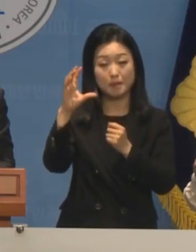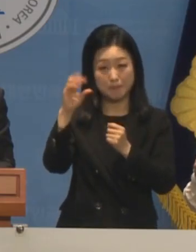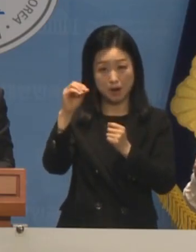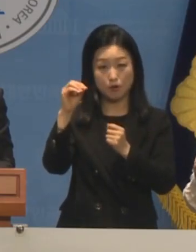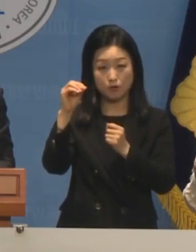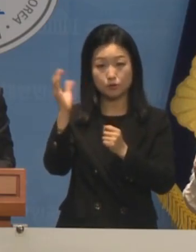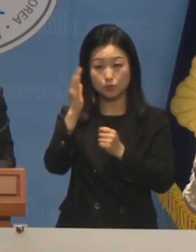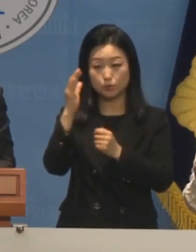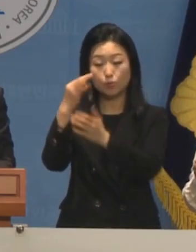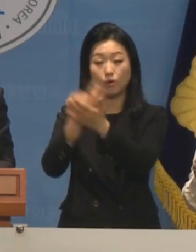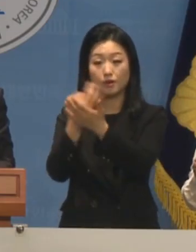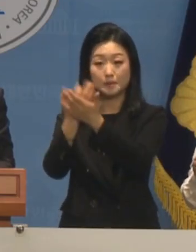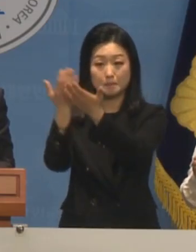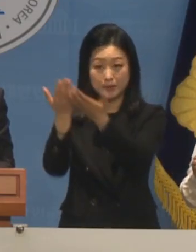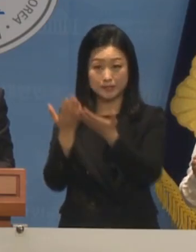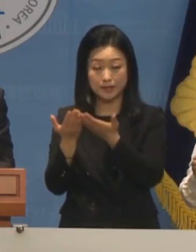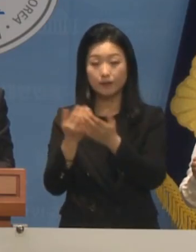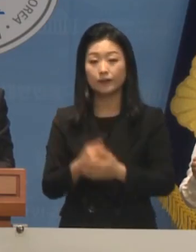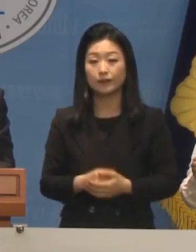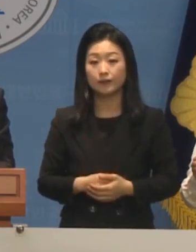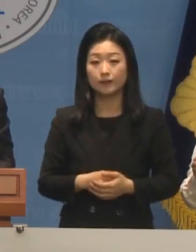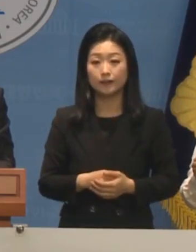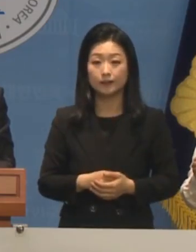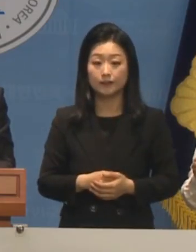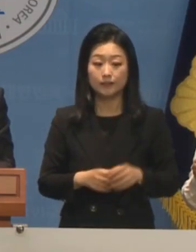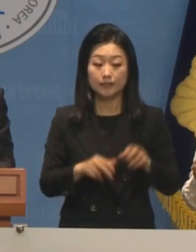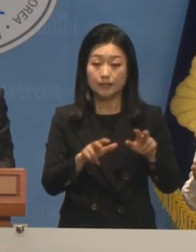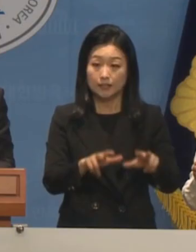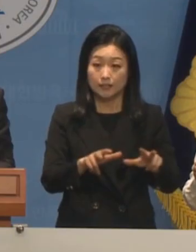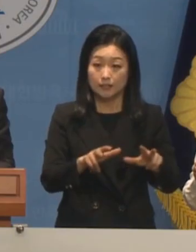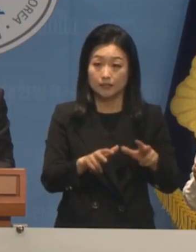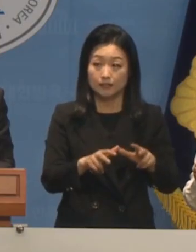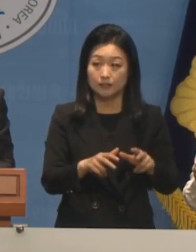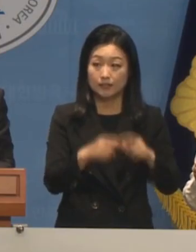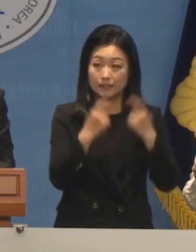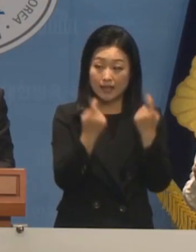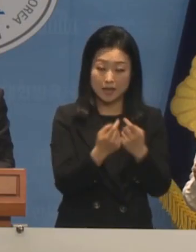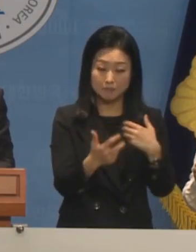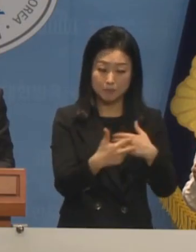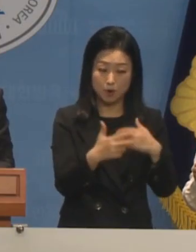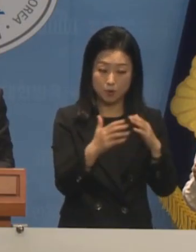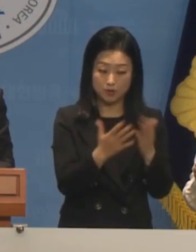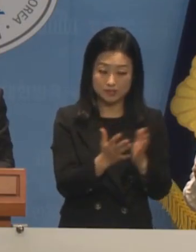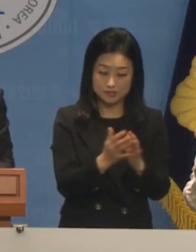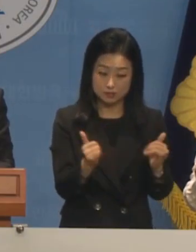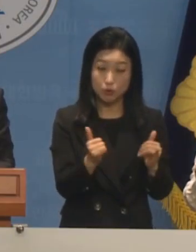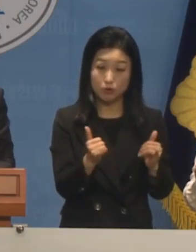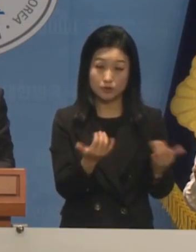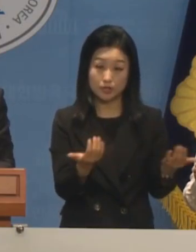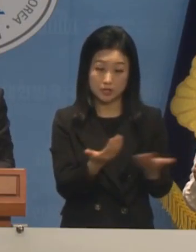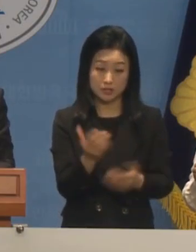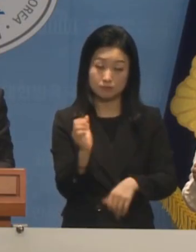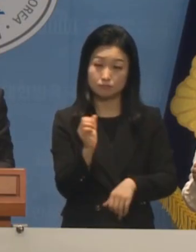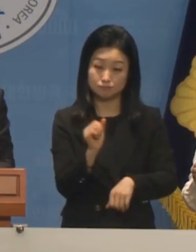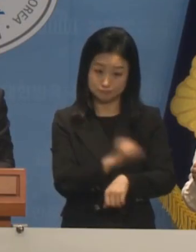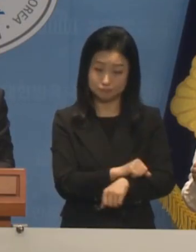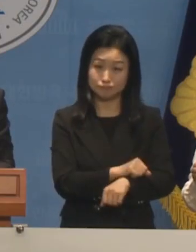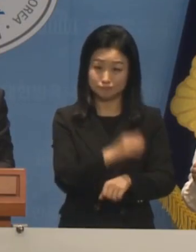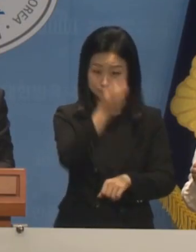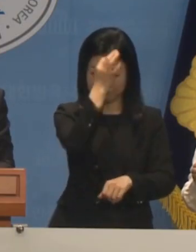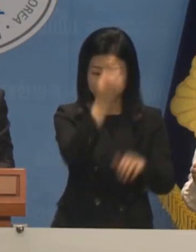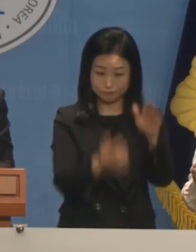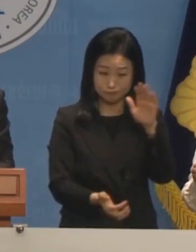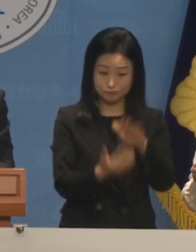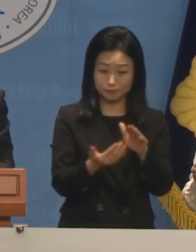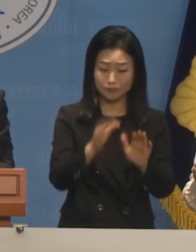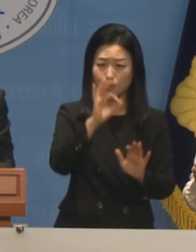있으므로 이러한 현실을 반영한다면 보건의료직이라는 직무 가치를 따른 보건 의료 인력의 적점